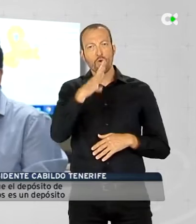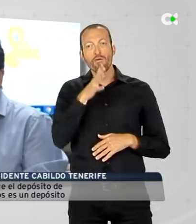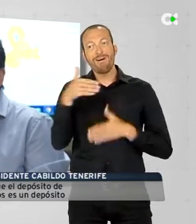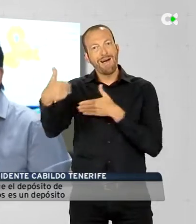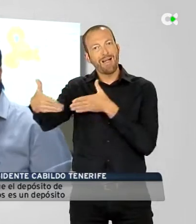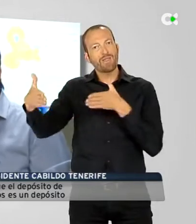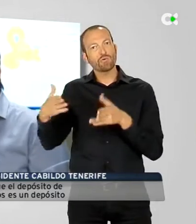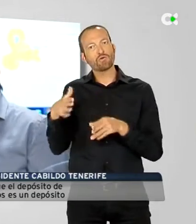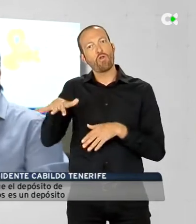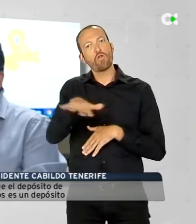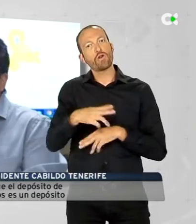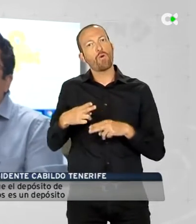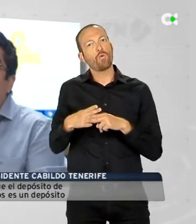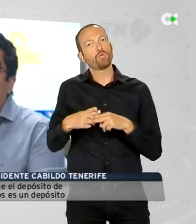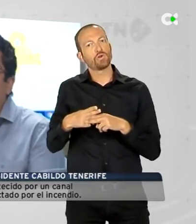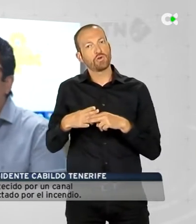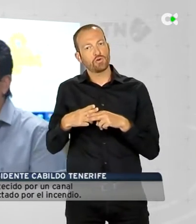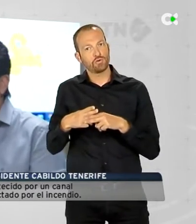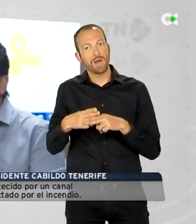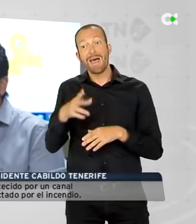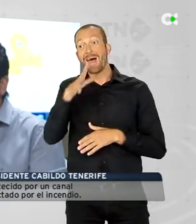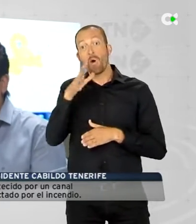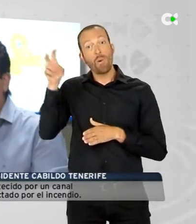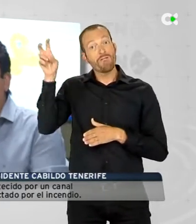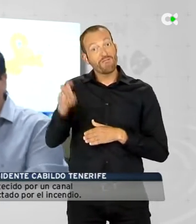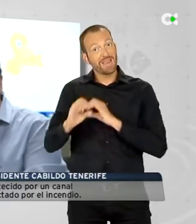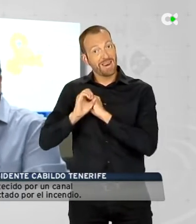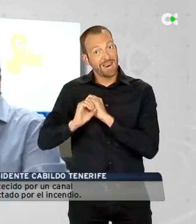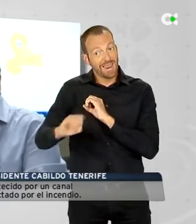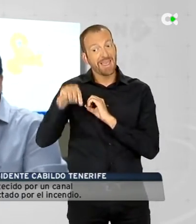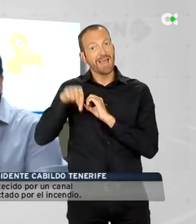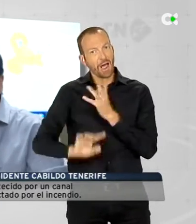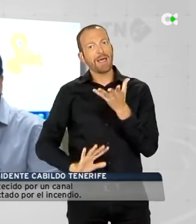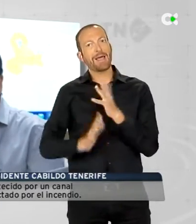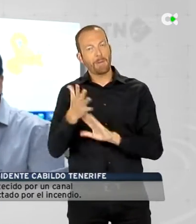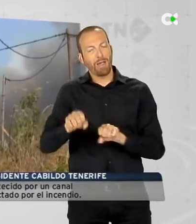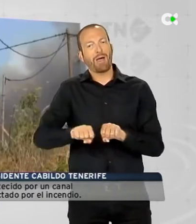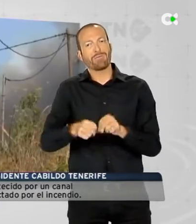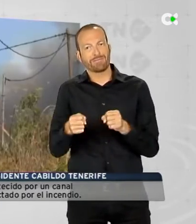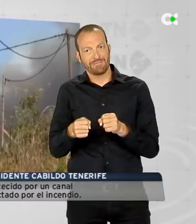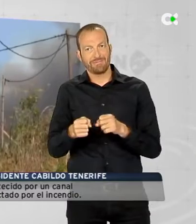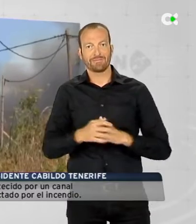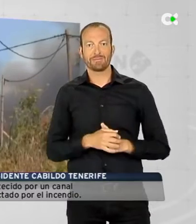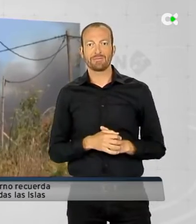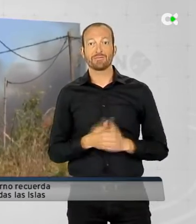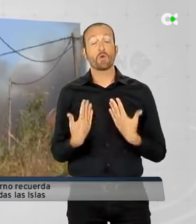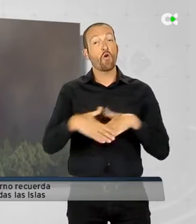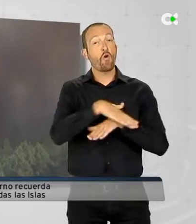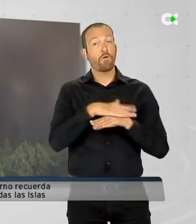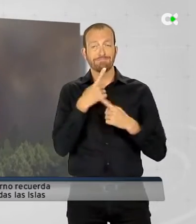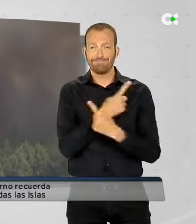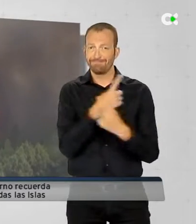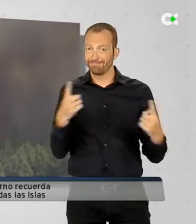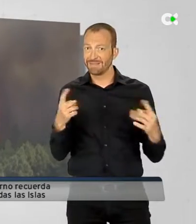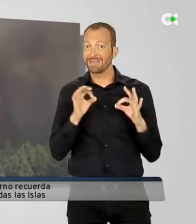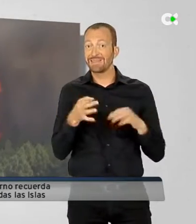de los cuchillos es un depósito que está abastecido por un canal que ha sido afectado por el incendio. El gobierno recuerda que